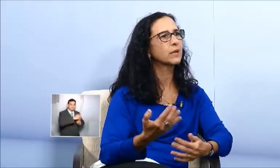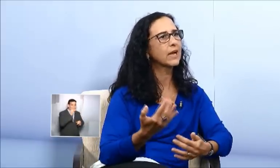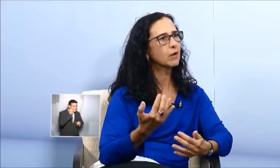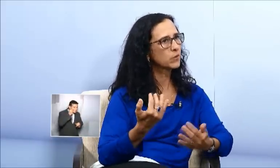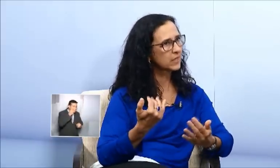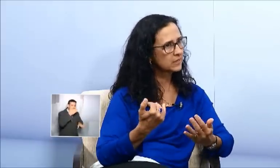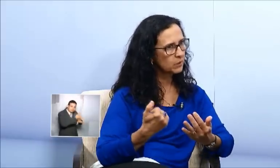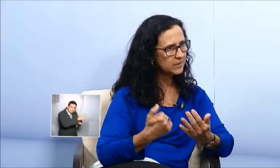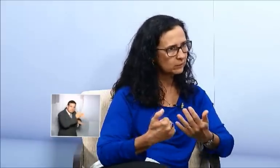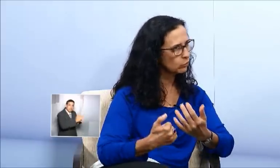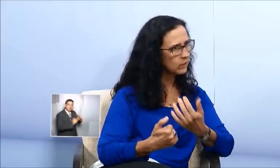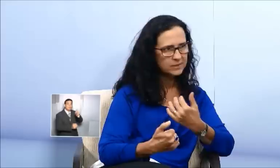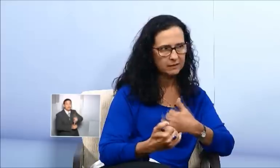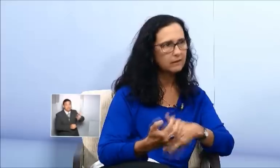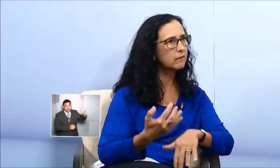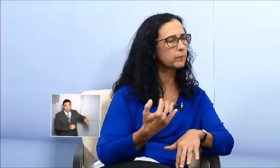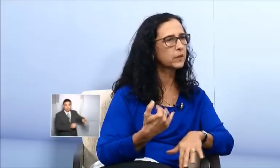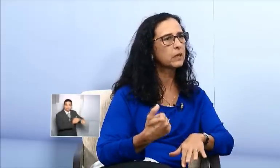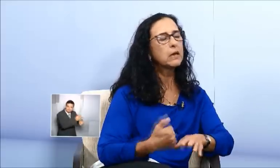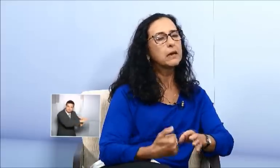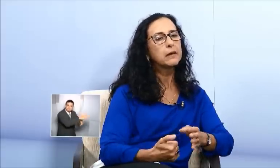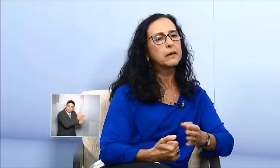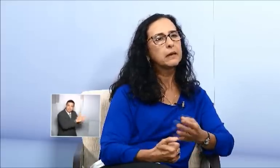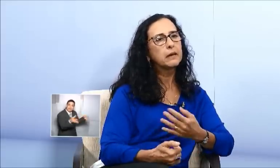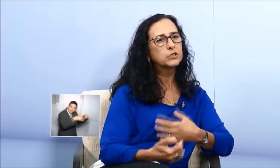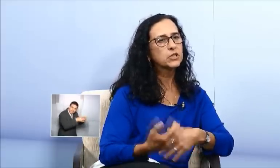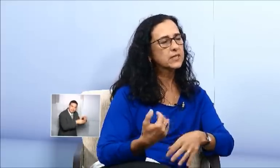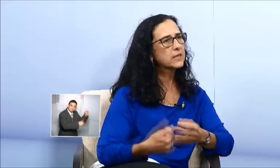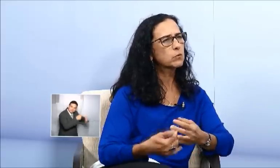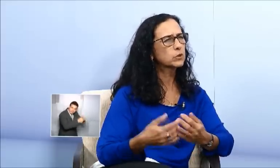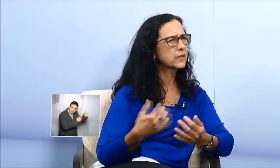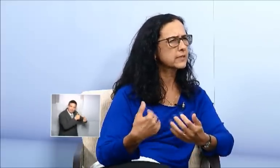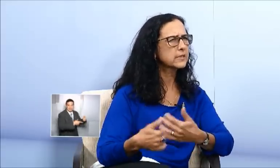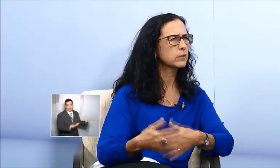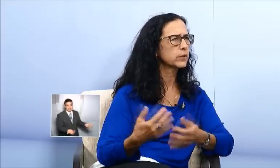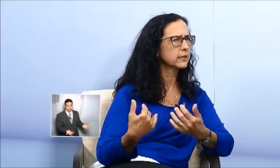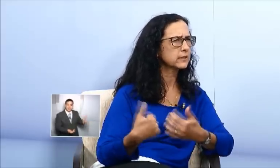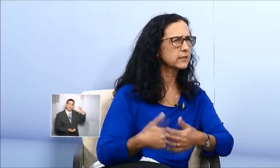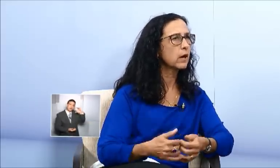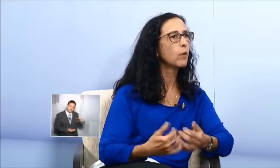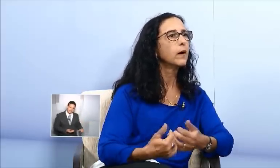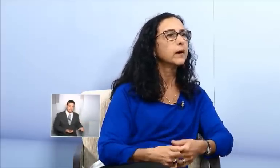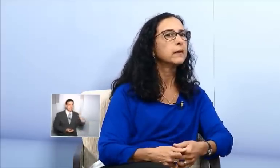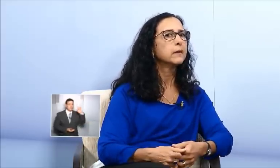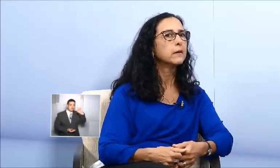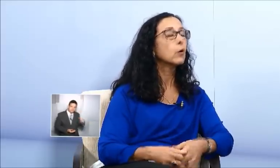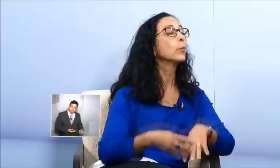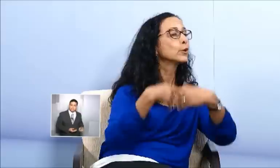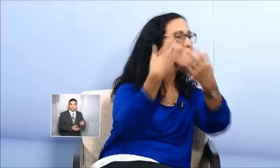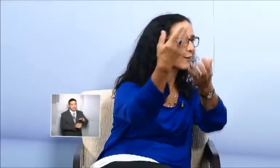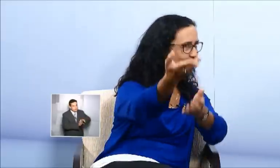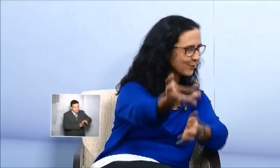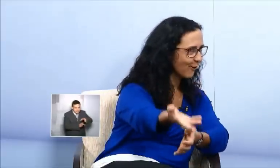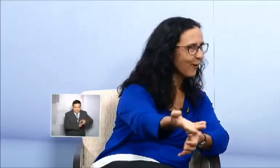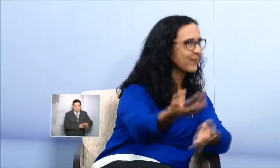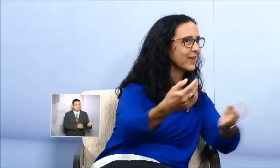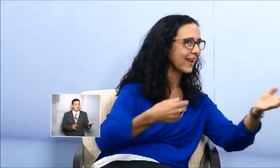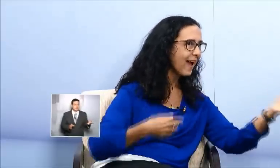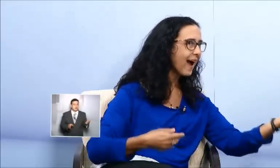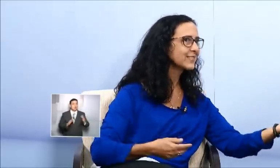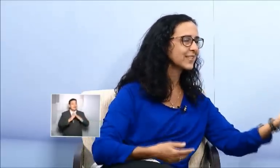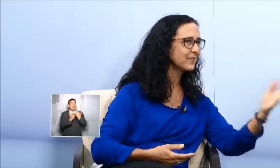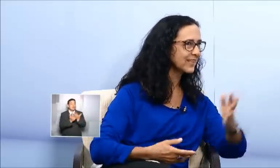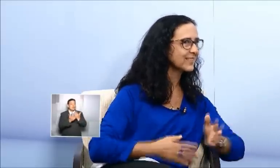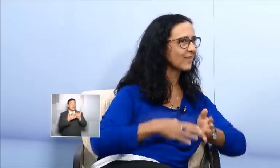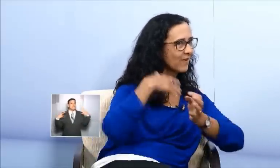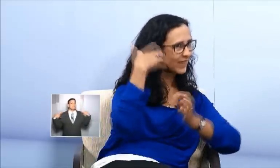professores, trabalhar com essa equipe de direção, coordenação, orientação, com o porteiro da escola, porque